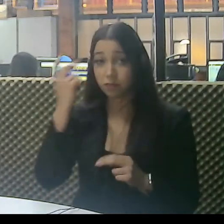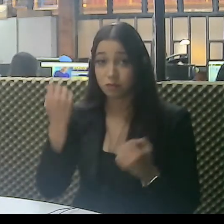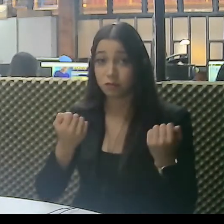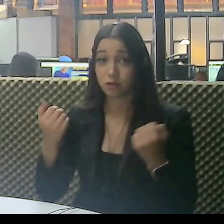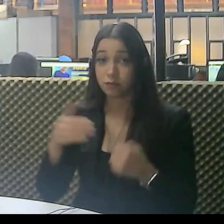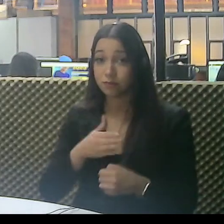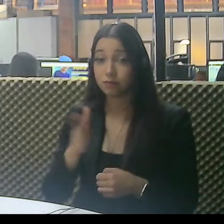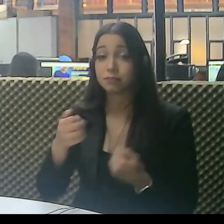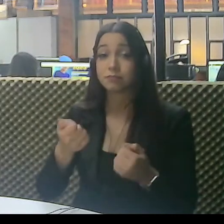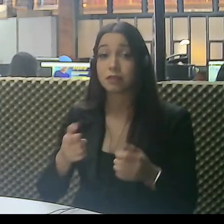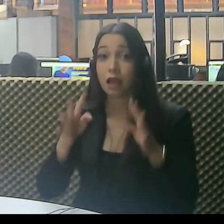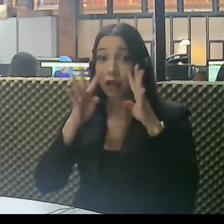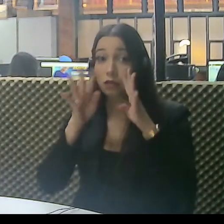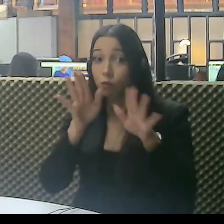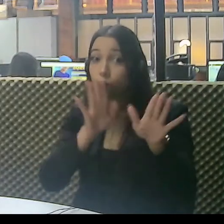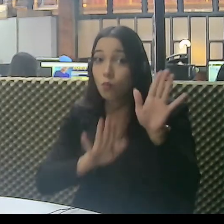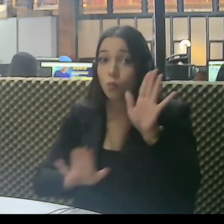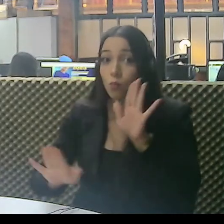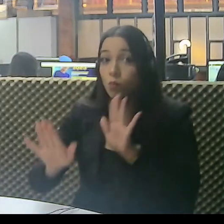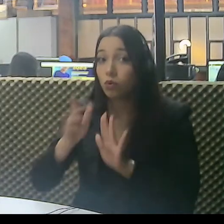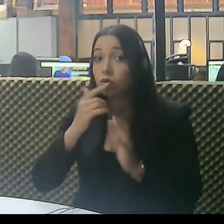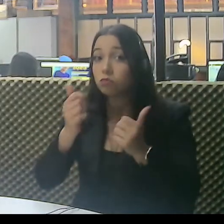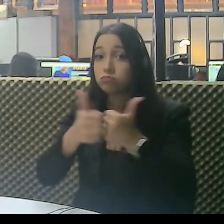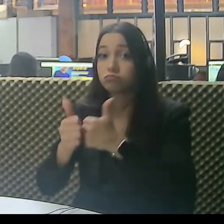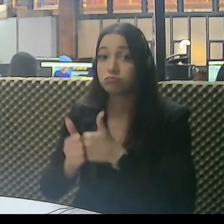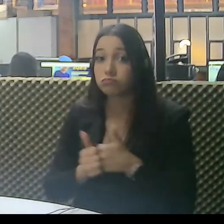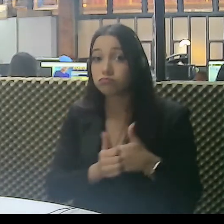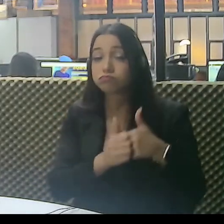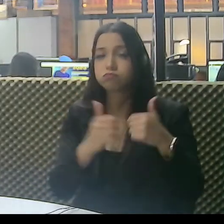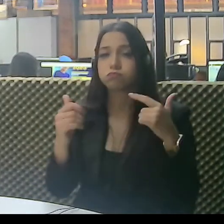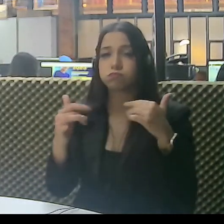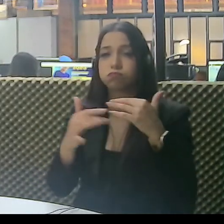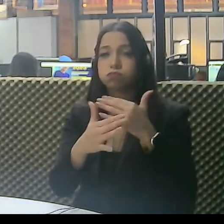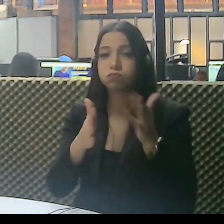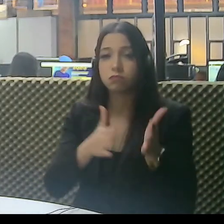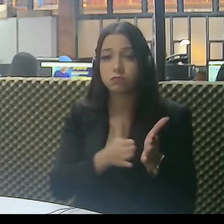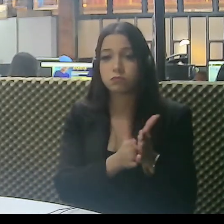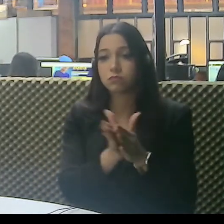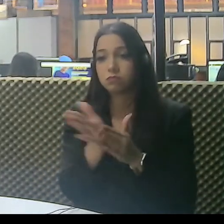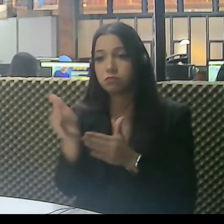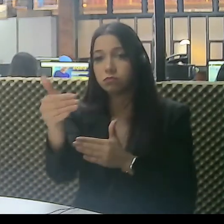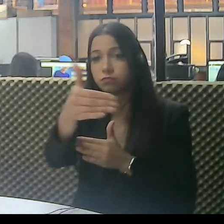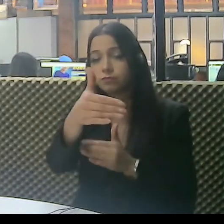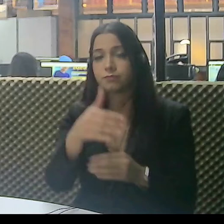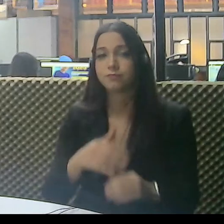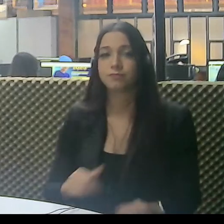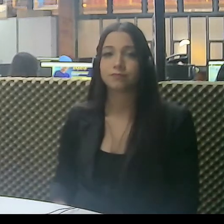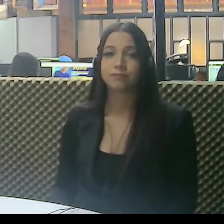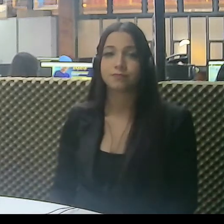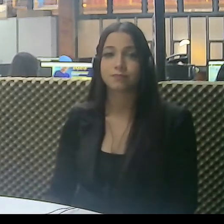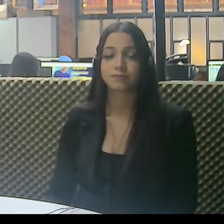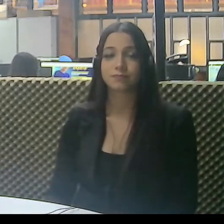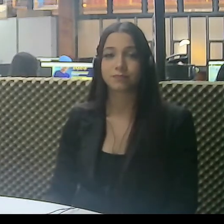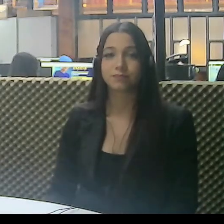devem trafegar com atenção nas proximidades em que o trânsito será desviado.